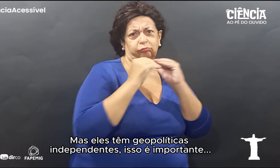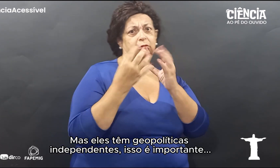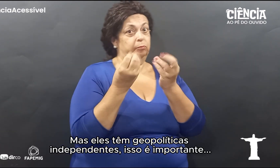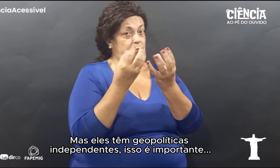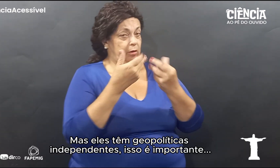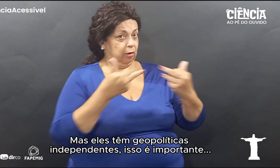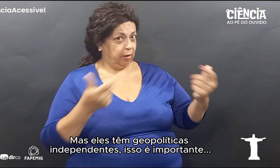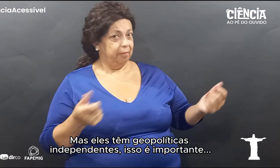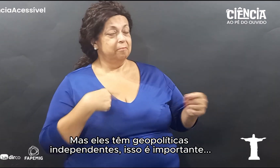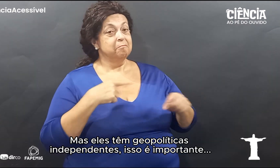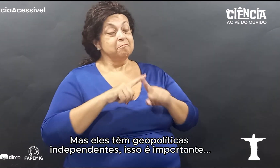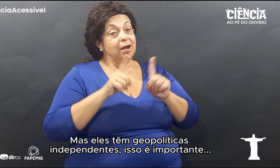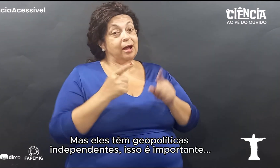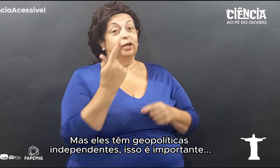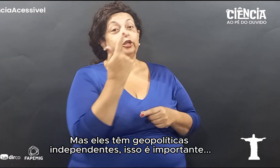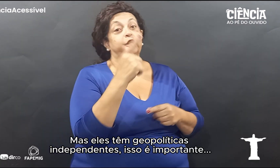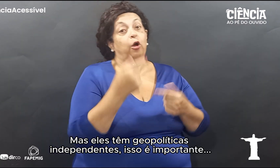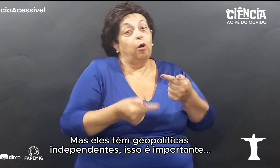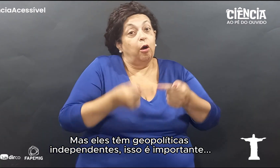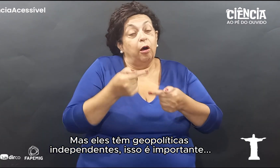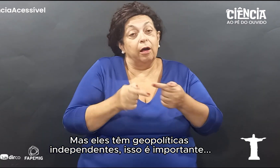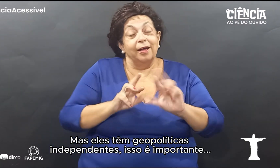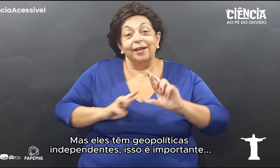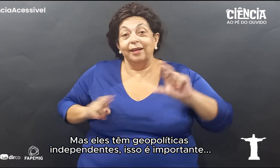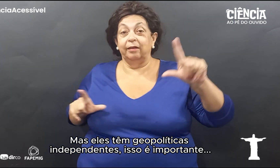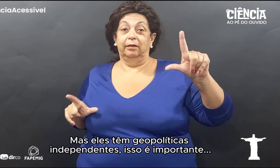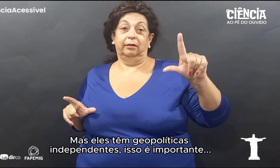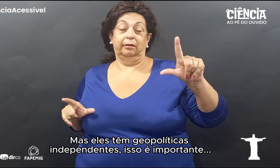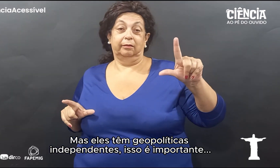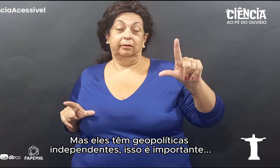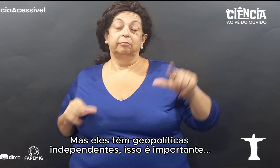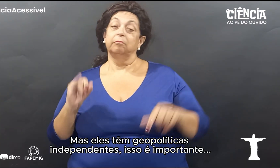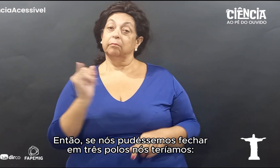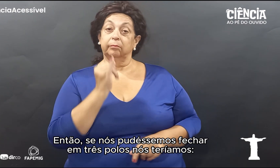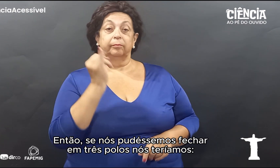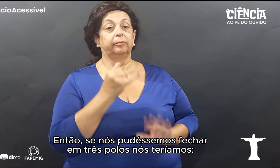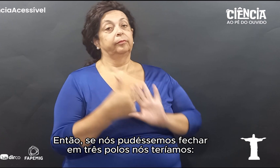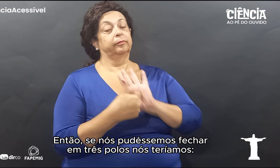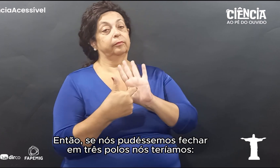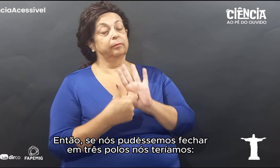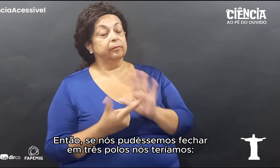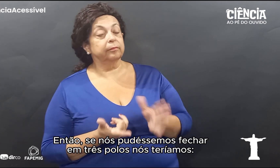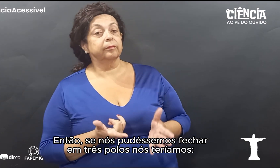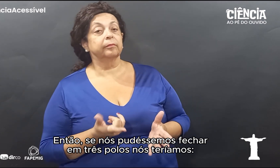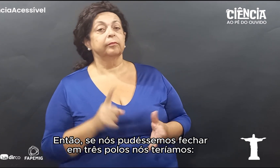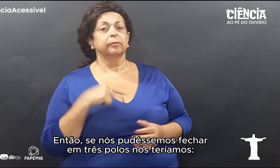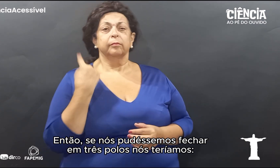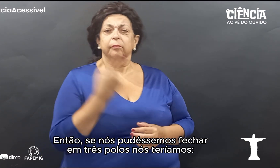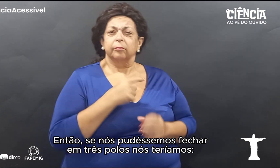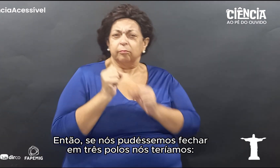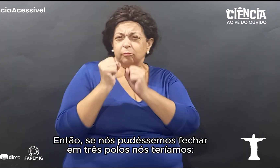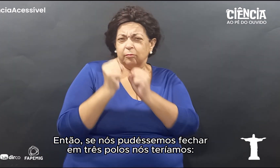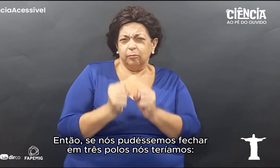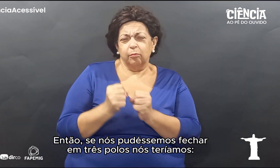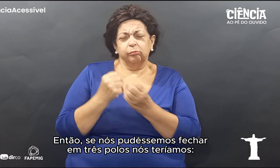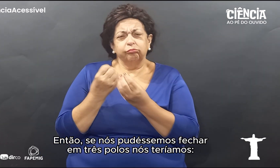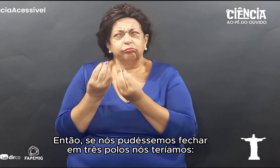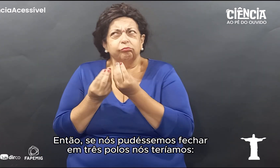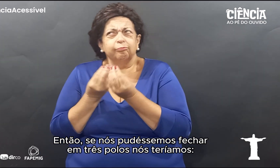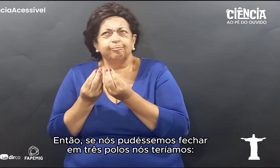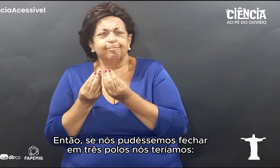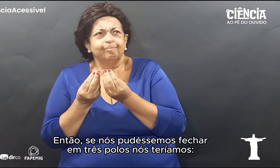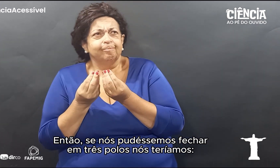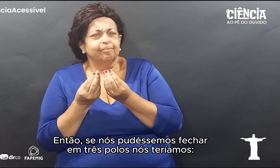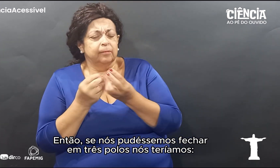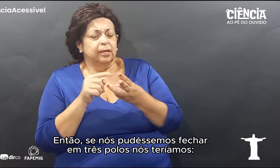têm geopolíticas independentes. Isso é importante. Então, se nós pudéssemos